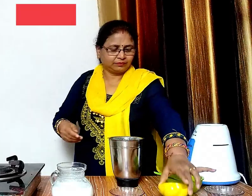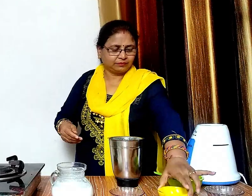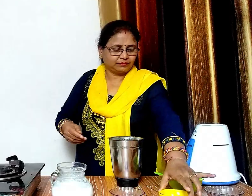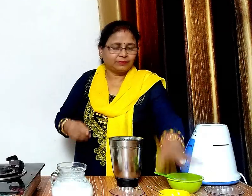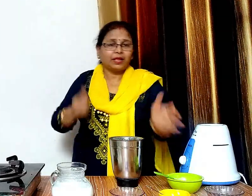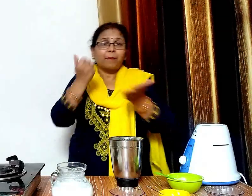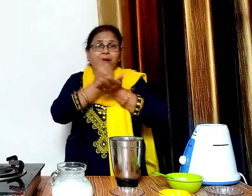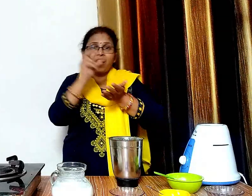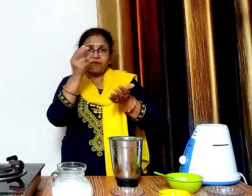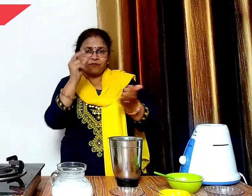कुछ बर्फ के टुकडे